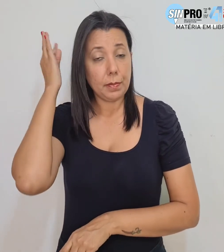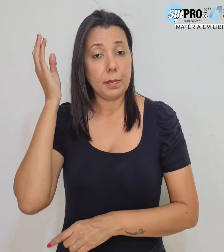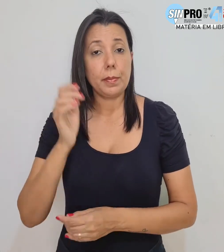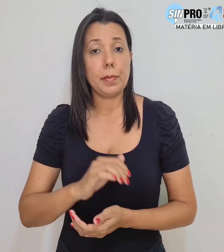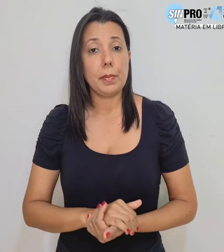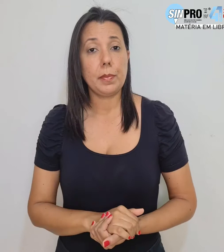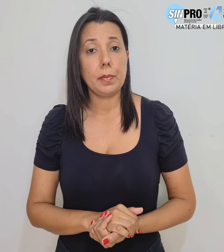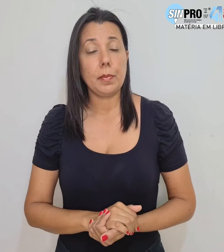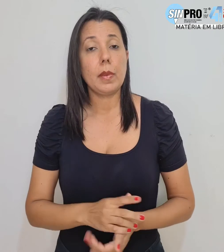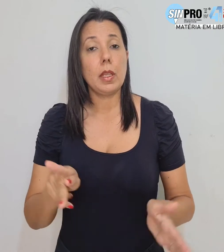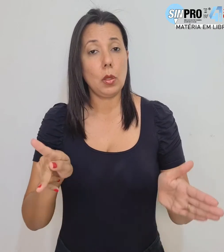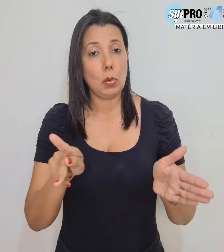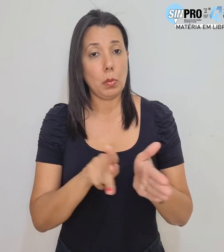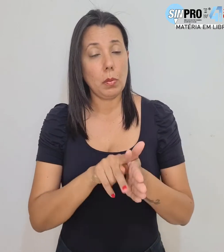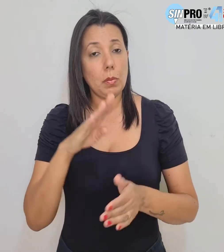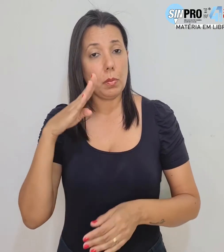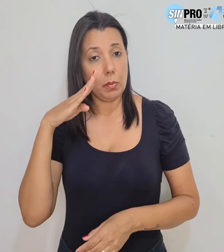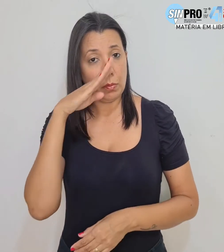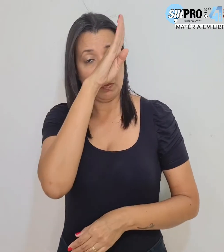e o próprio Bolsonaro